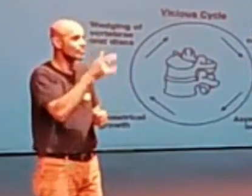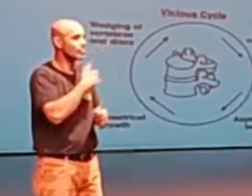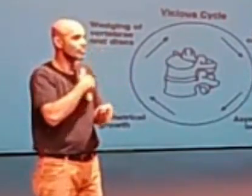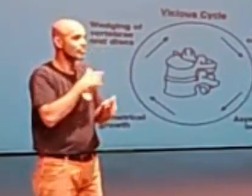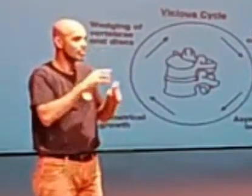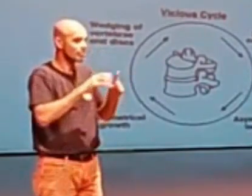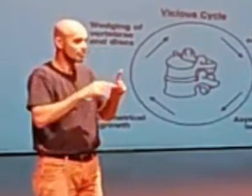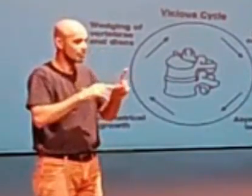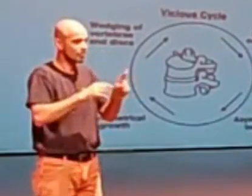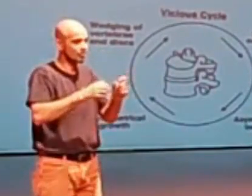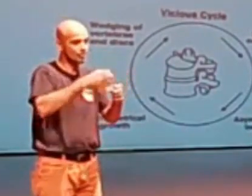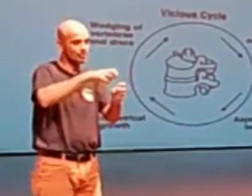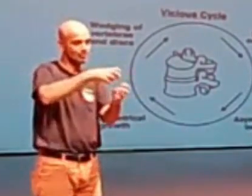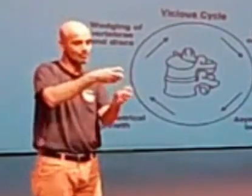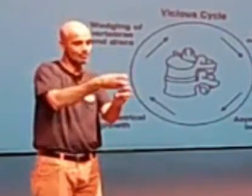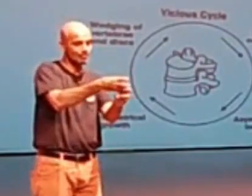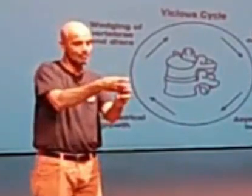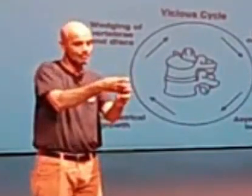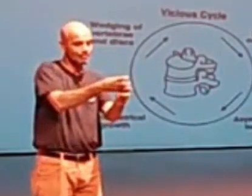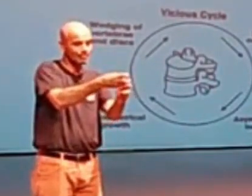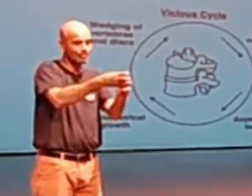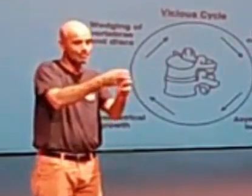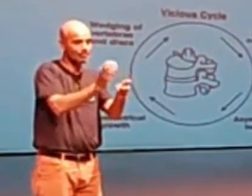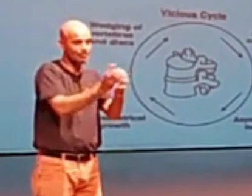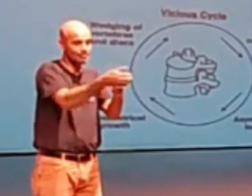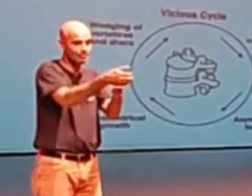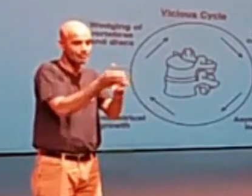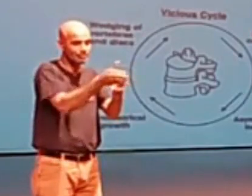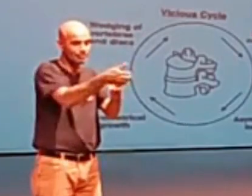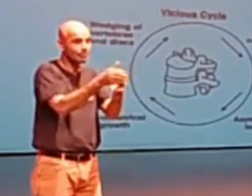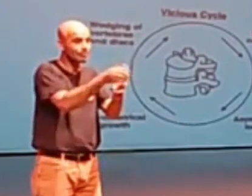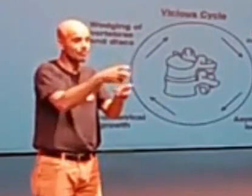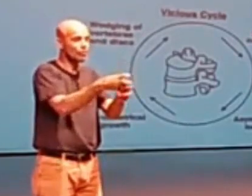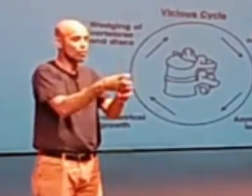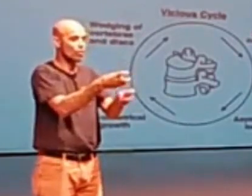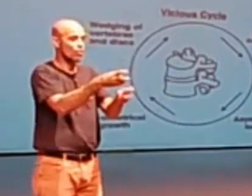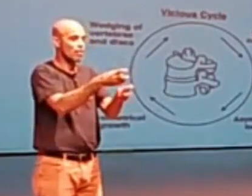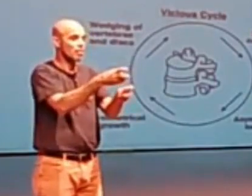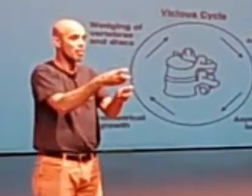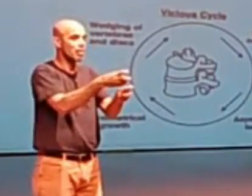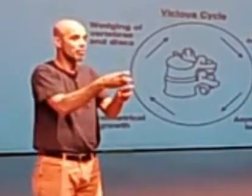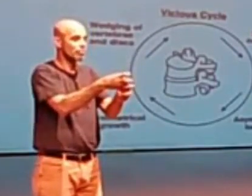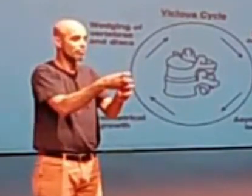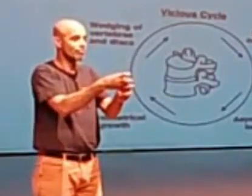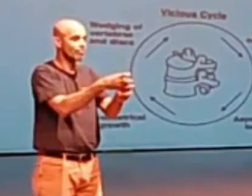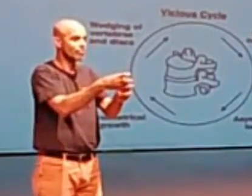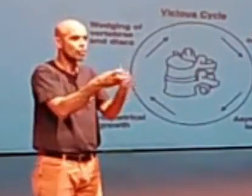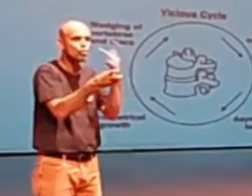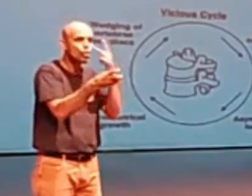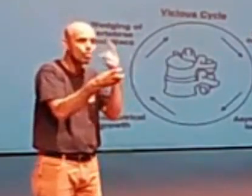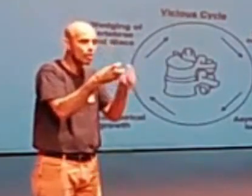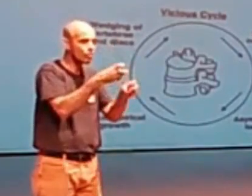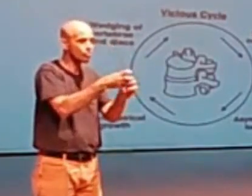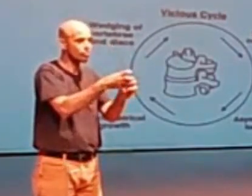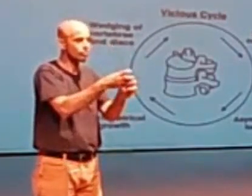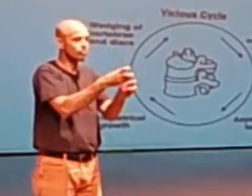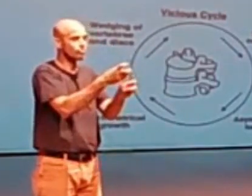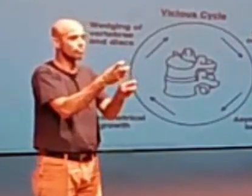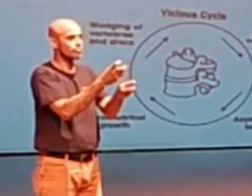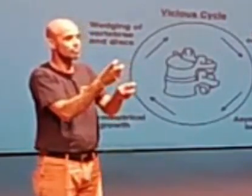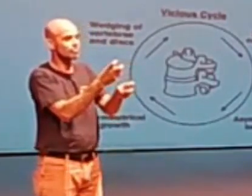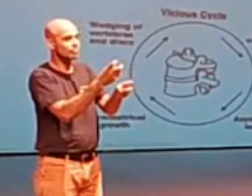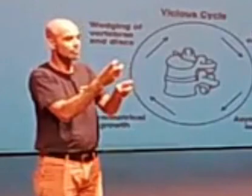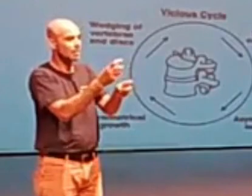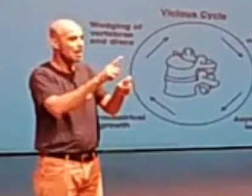a vértebra ela tem um formato mais retangular, vamos falar assim, né? Na condição normal dela, e ela passa a